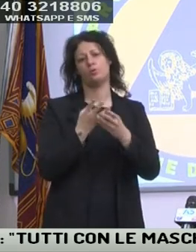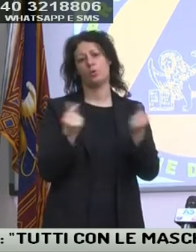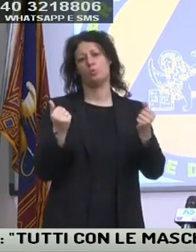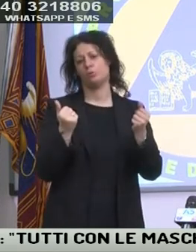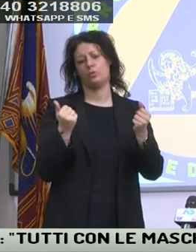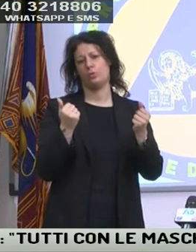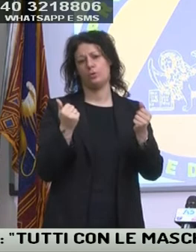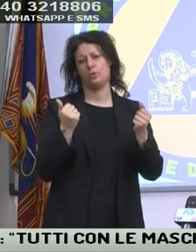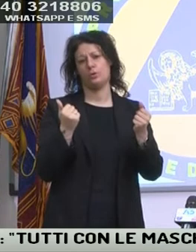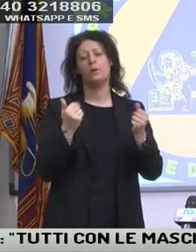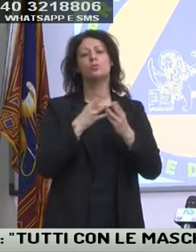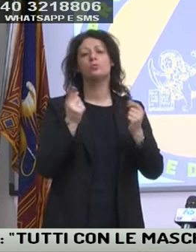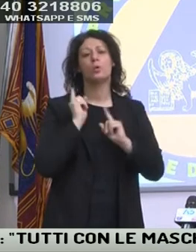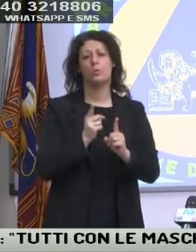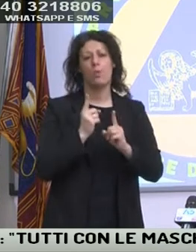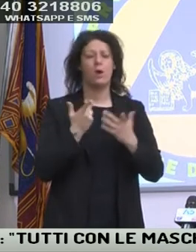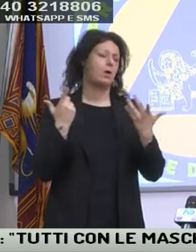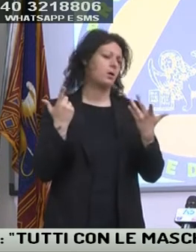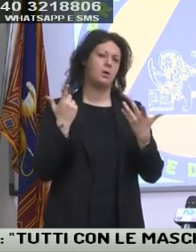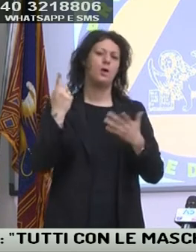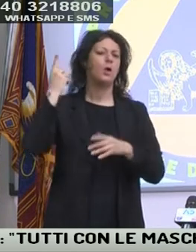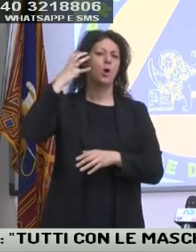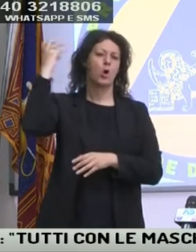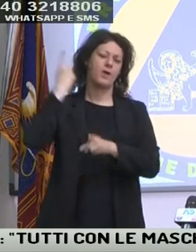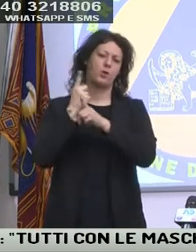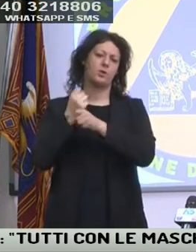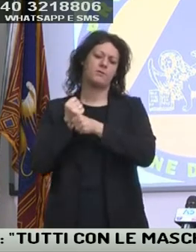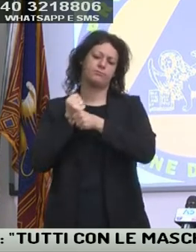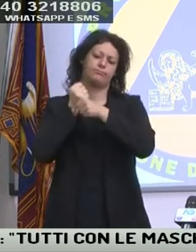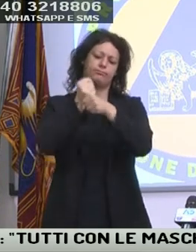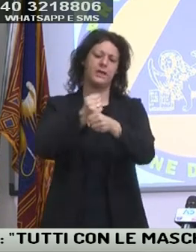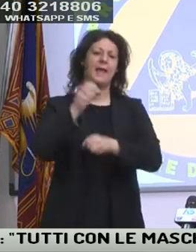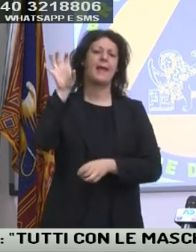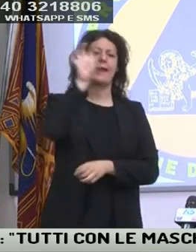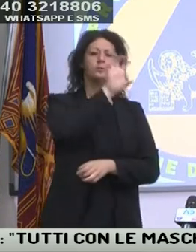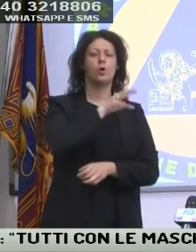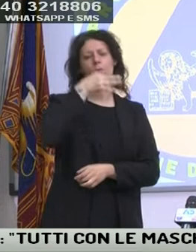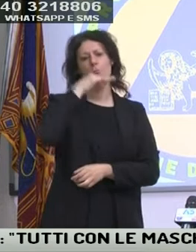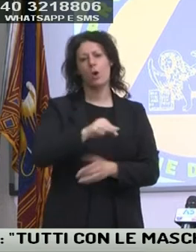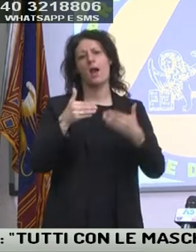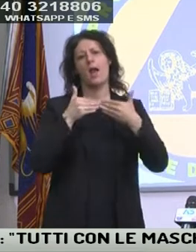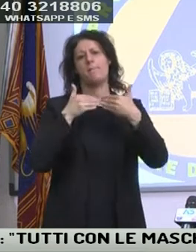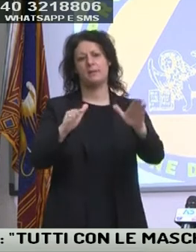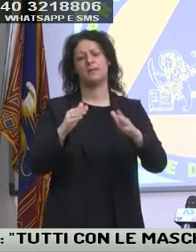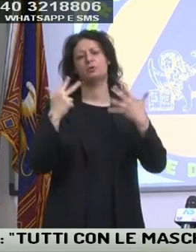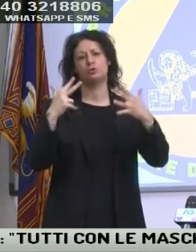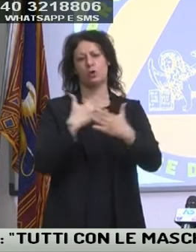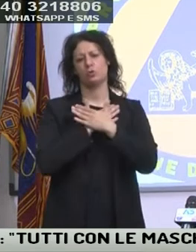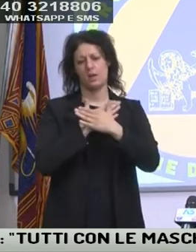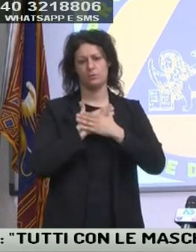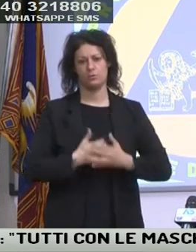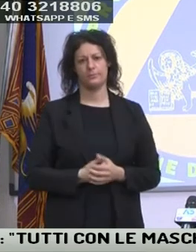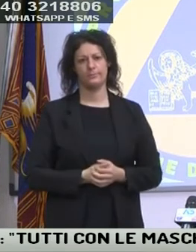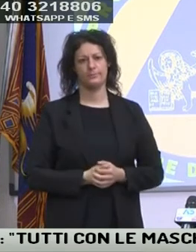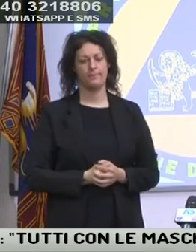di delegare le regioni a provvedere all'apertura dal 18. Questo è quello che vi dico, questo